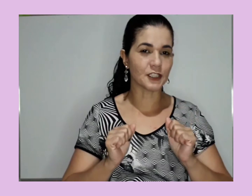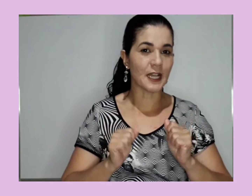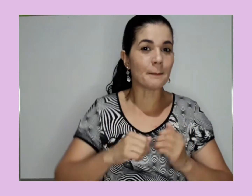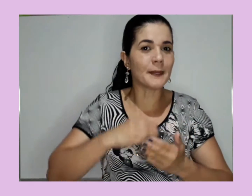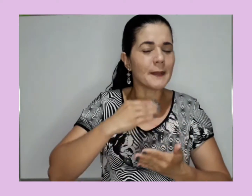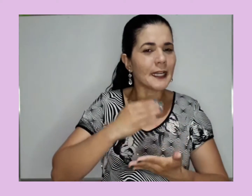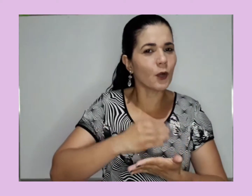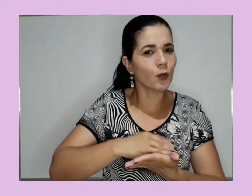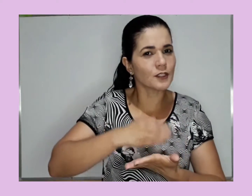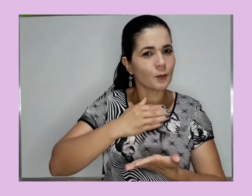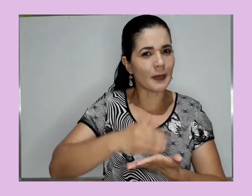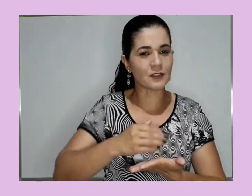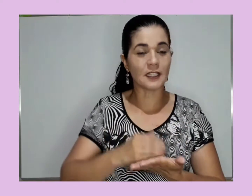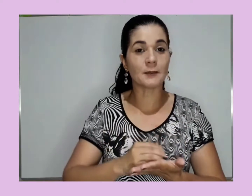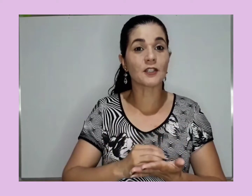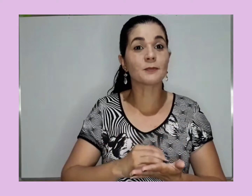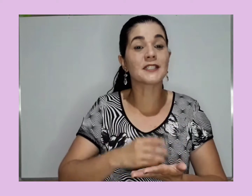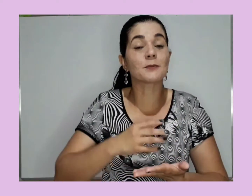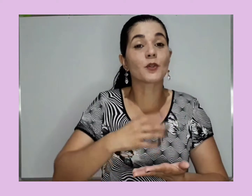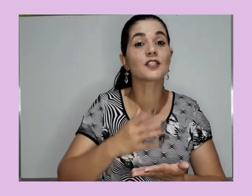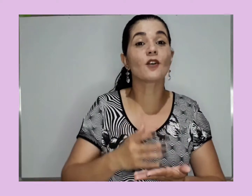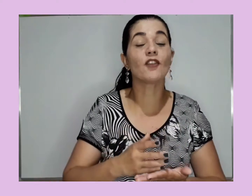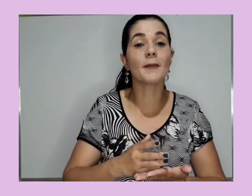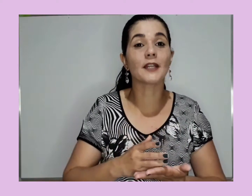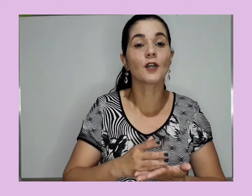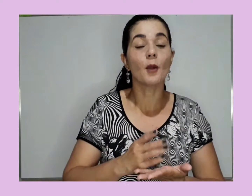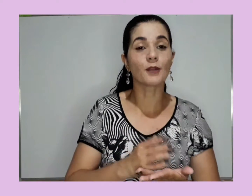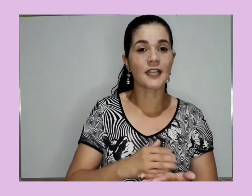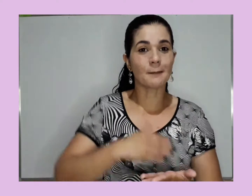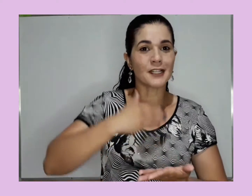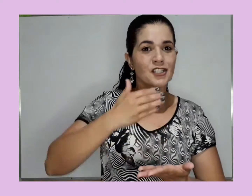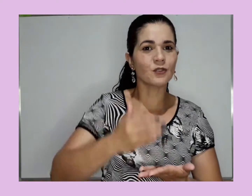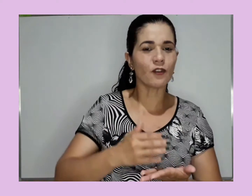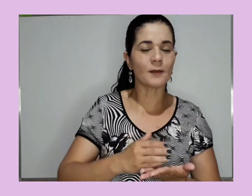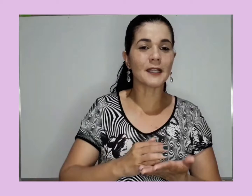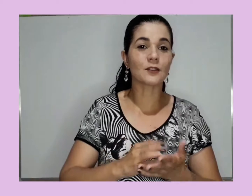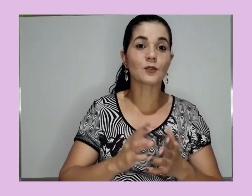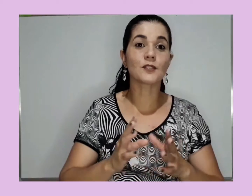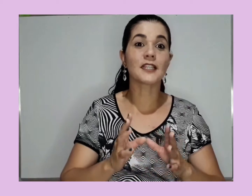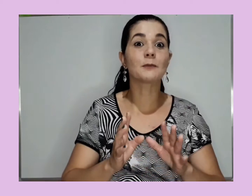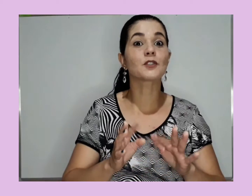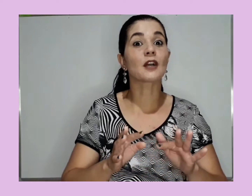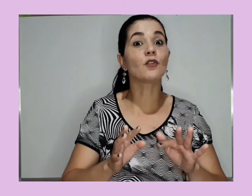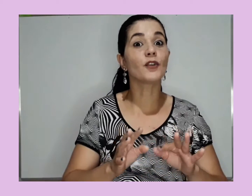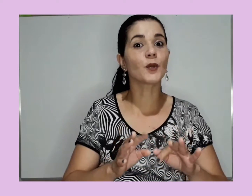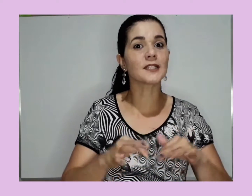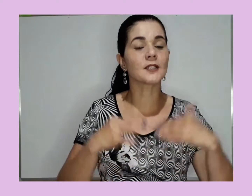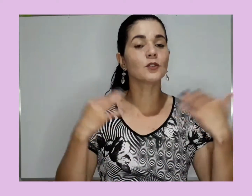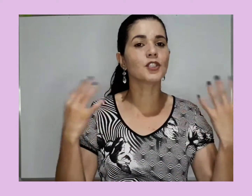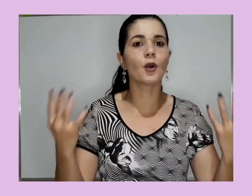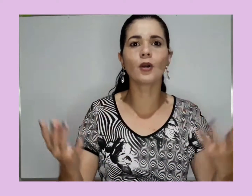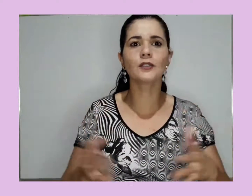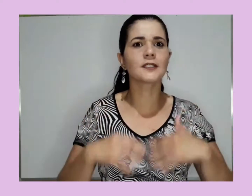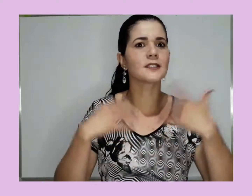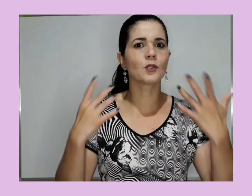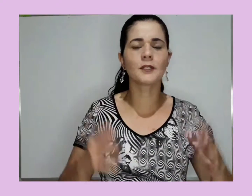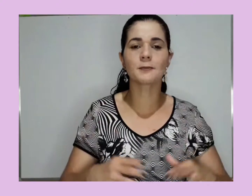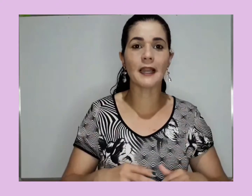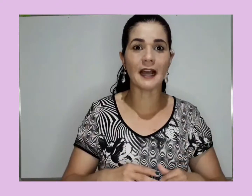A primeira coisa no passo de Libra, nós precisamos conhecer o alfabeto, porque a partir do alfabeto nós conseguimos a configuração de outras inúmeras palavras,